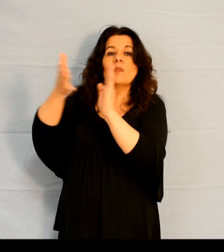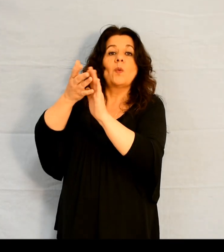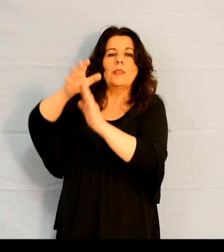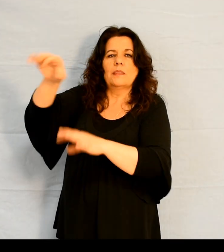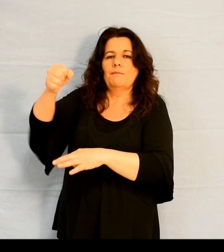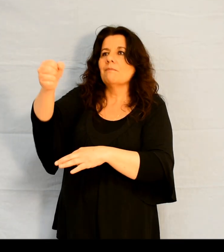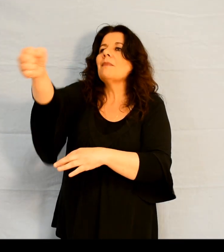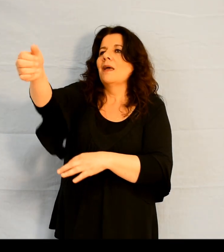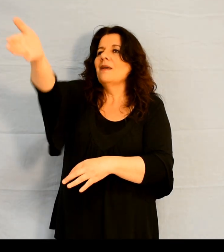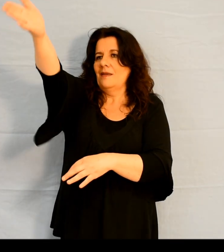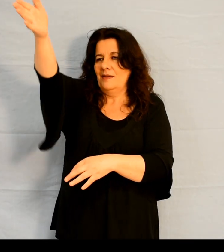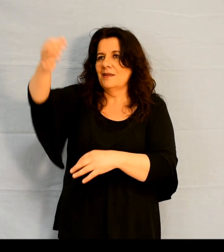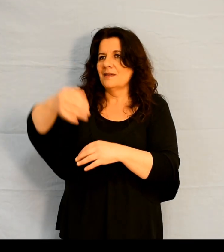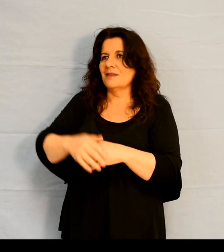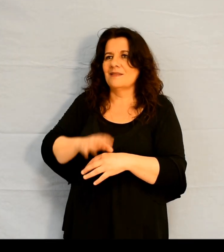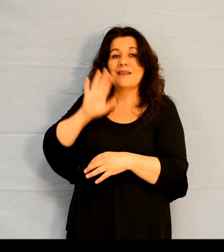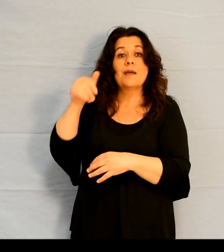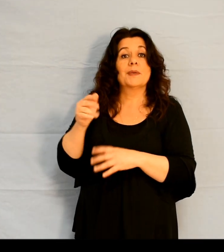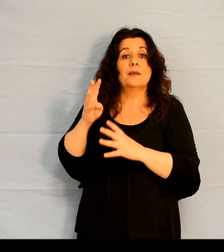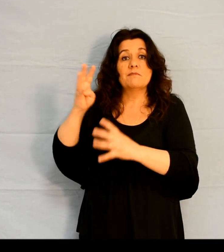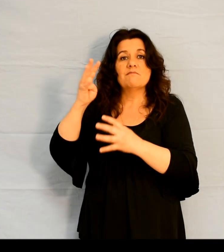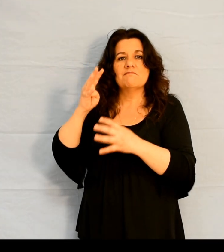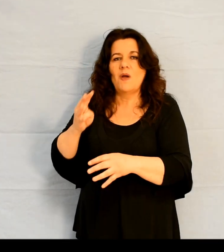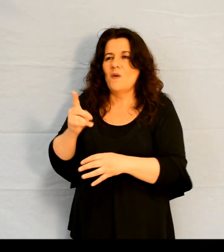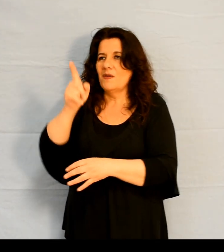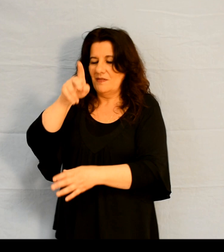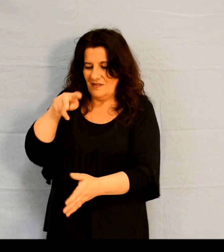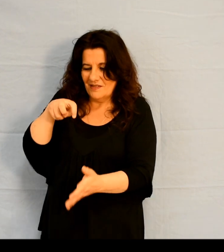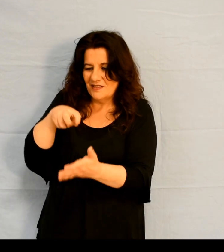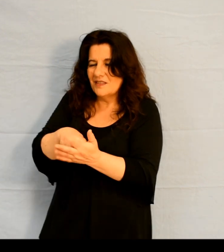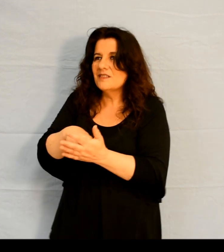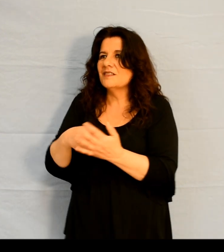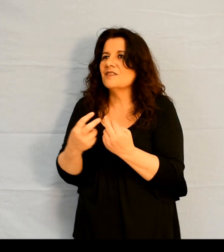lui en disant « Salut, roi des Juifs !»